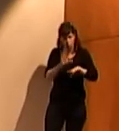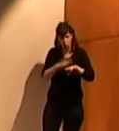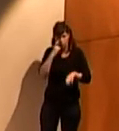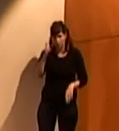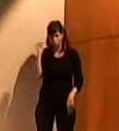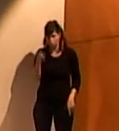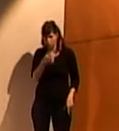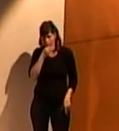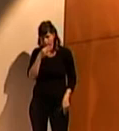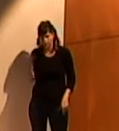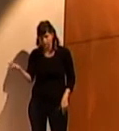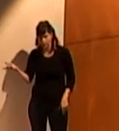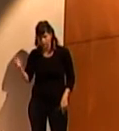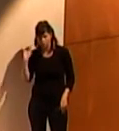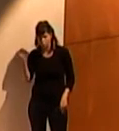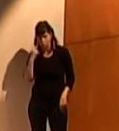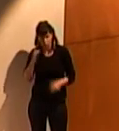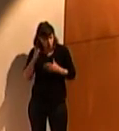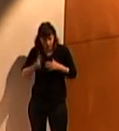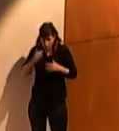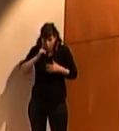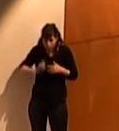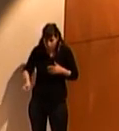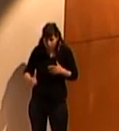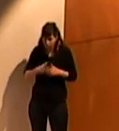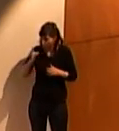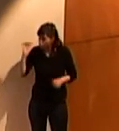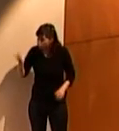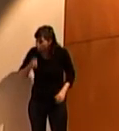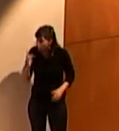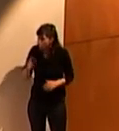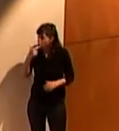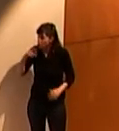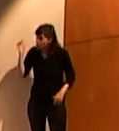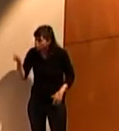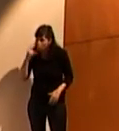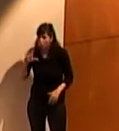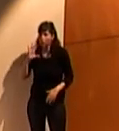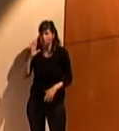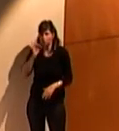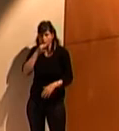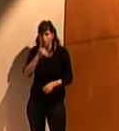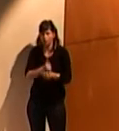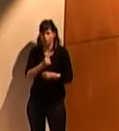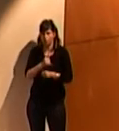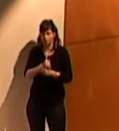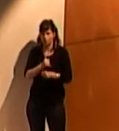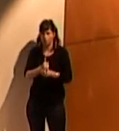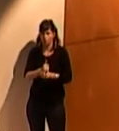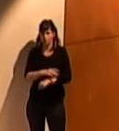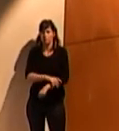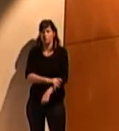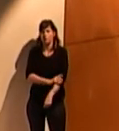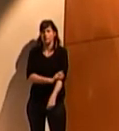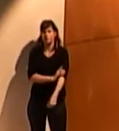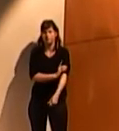imaginé un tel impact sur tous les usagers. Et voilà, donc ce